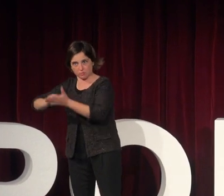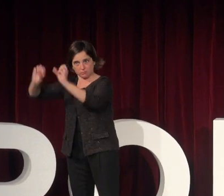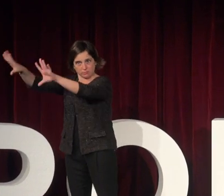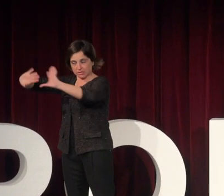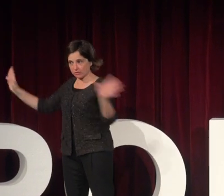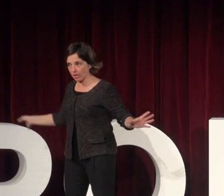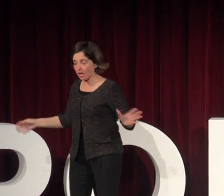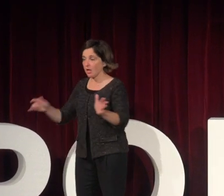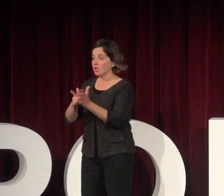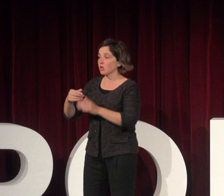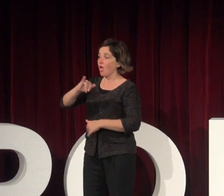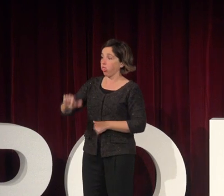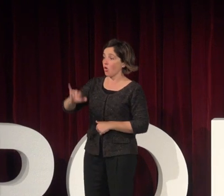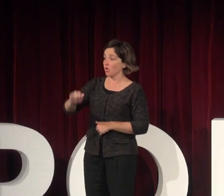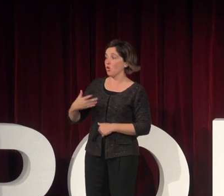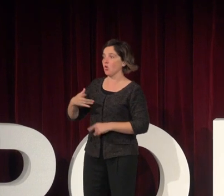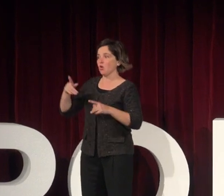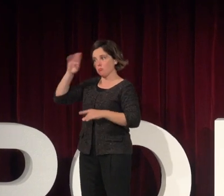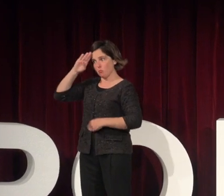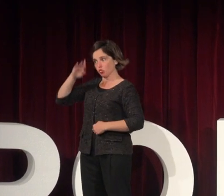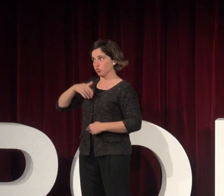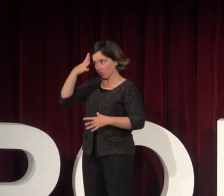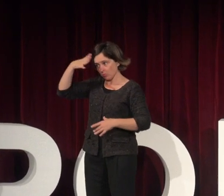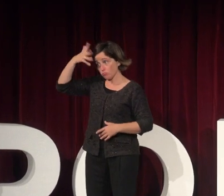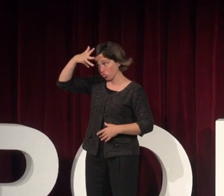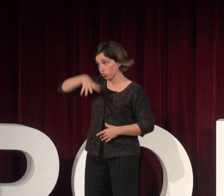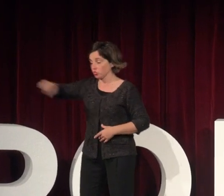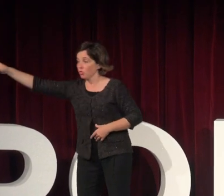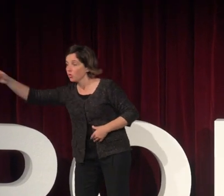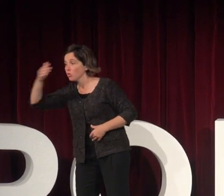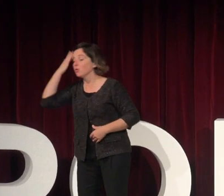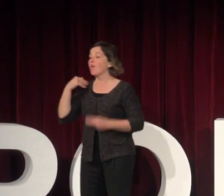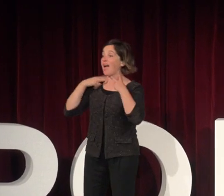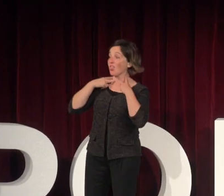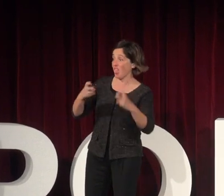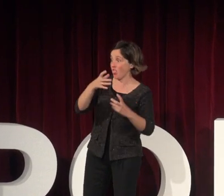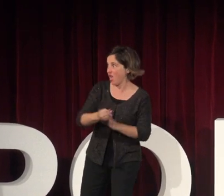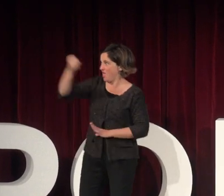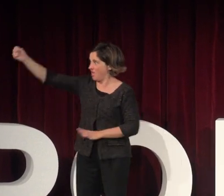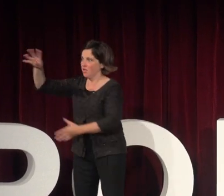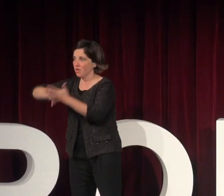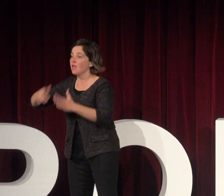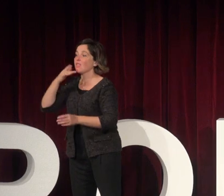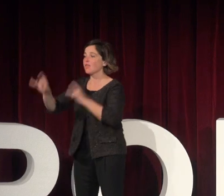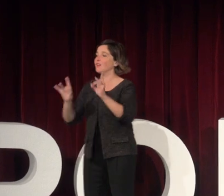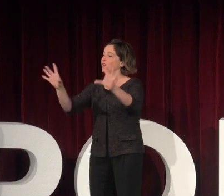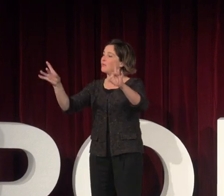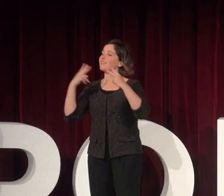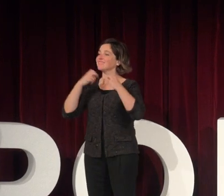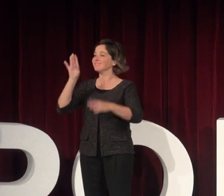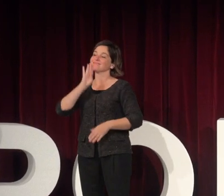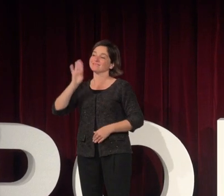resolver haciendo a Zoido jefe de los Mossos de Escuadra. Haciendo a Montoro, que hizo una amnistía